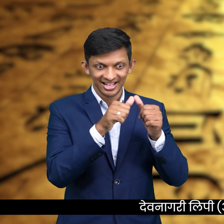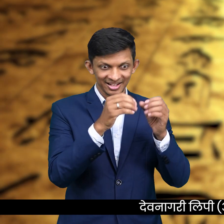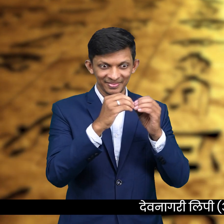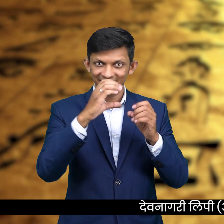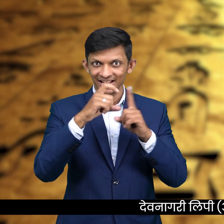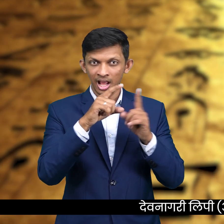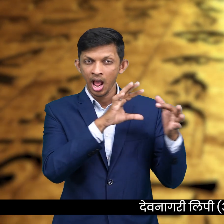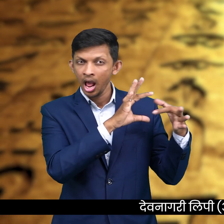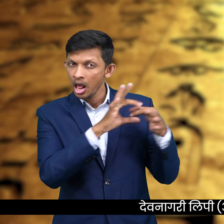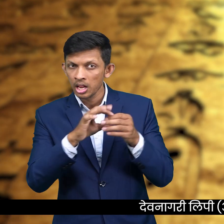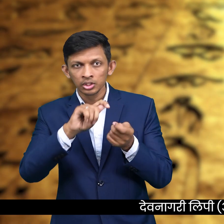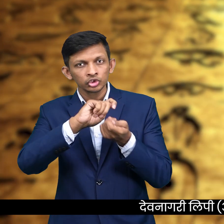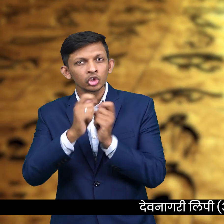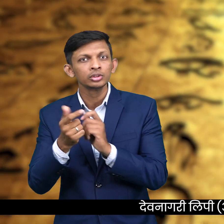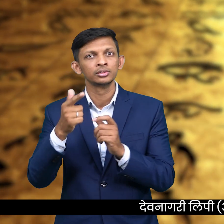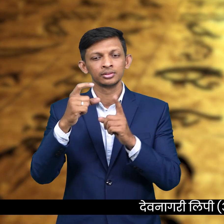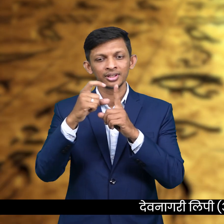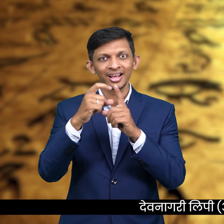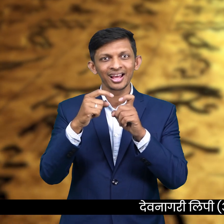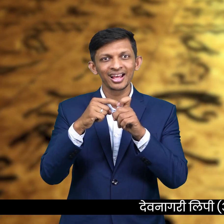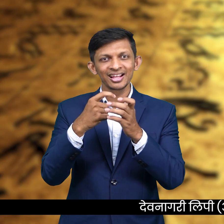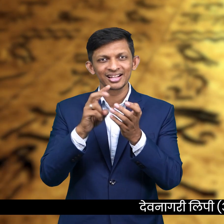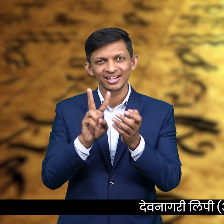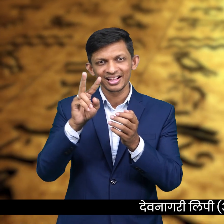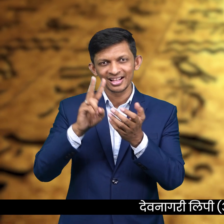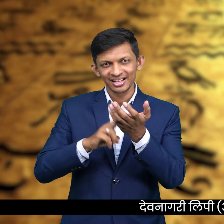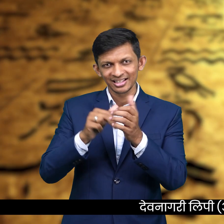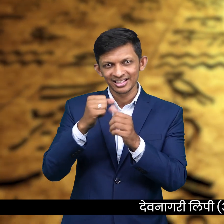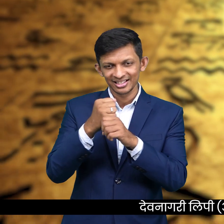देवनागरी लिपी AAEE, अरबी लिपी,